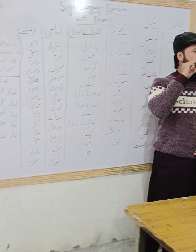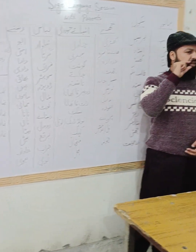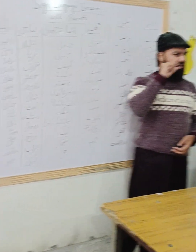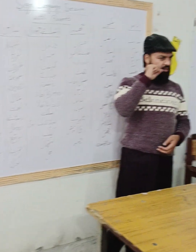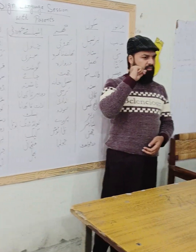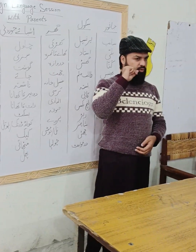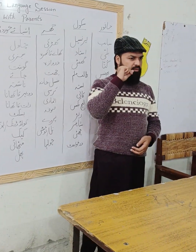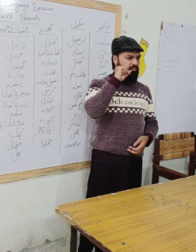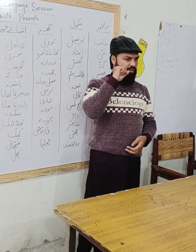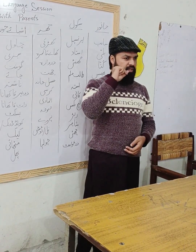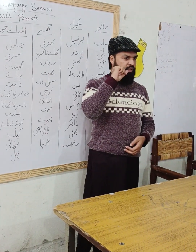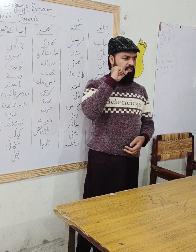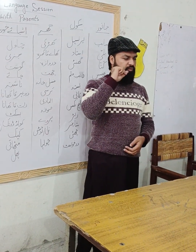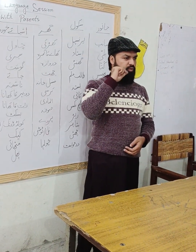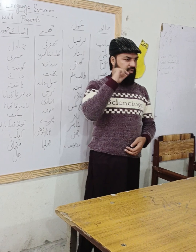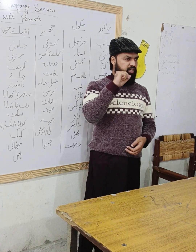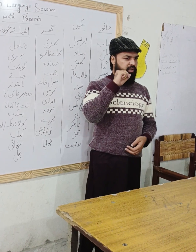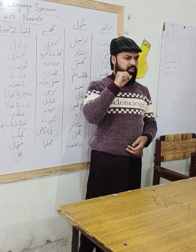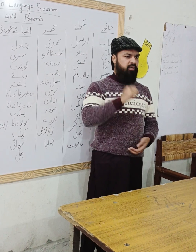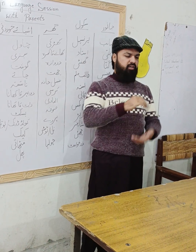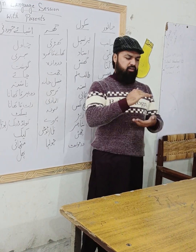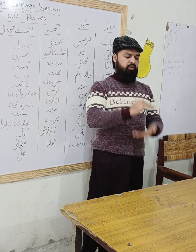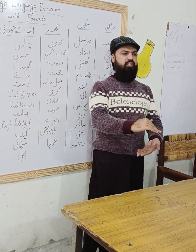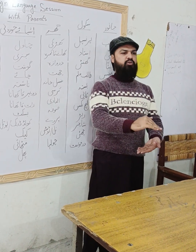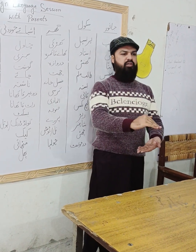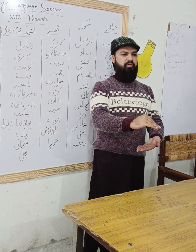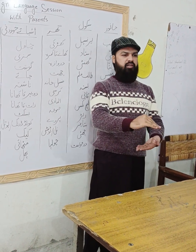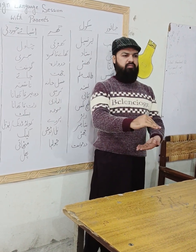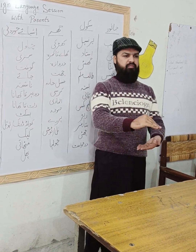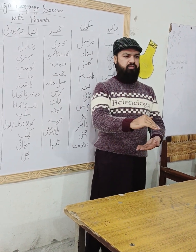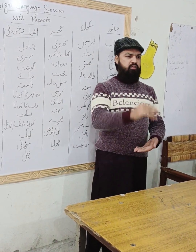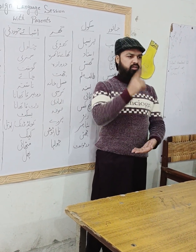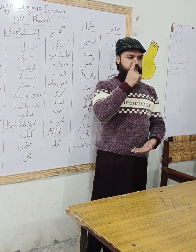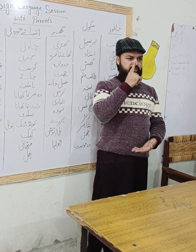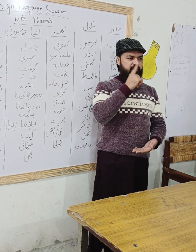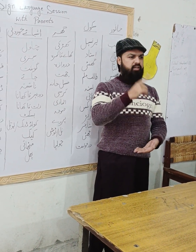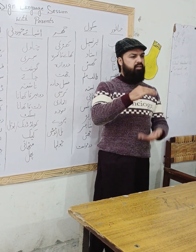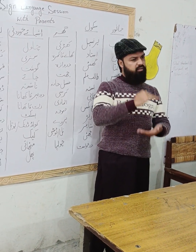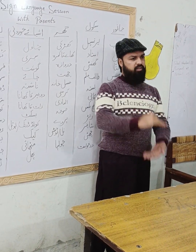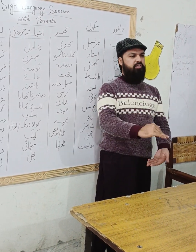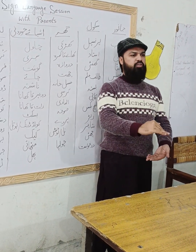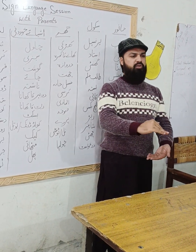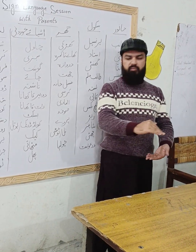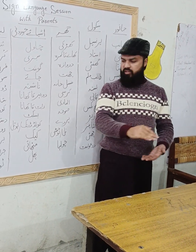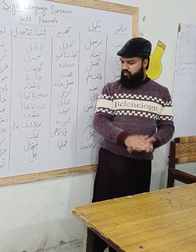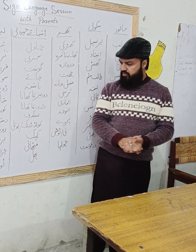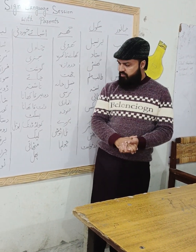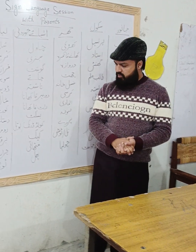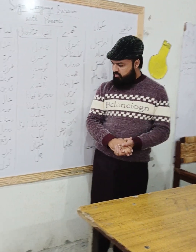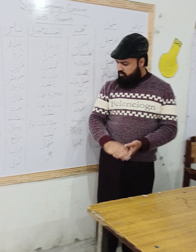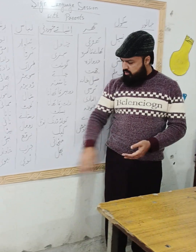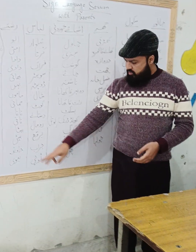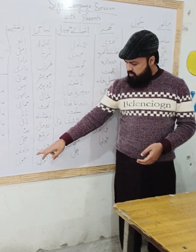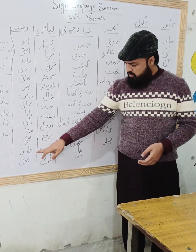का क्योंकि लड़का होता है वो ये करके, ये छोटा बेटा, इस तरह ये छोटी बेटी। इस तरह खावन